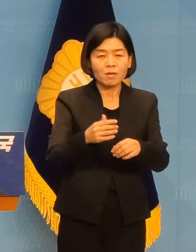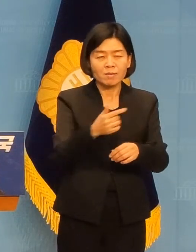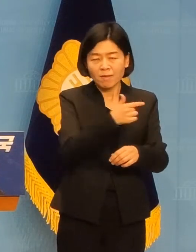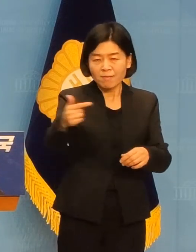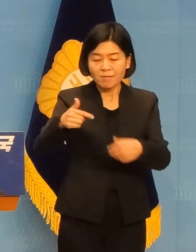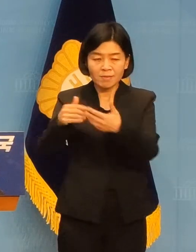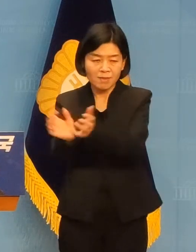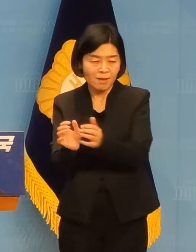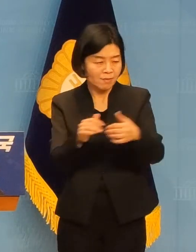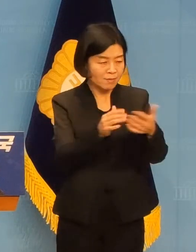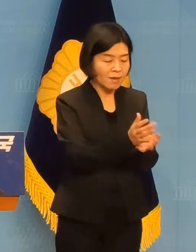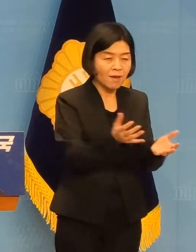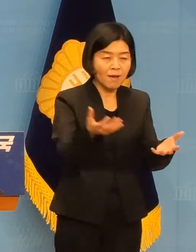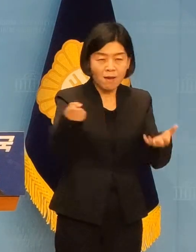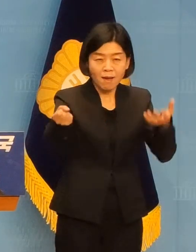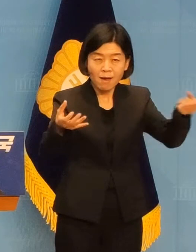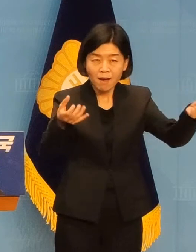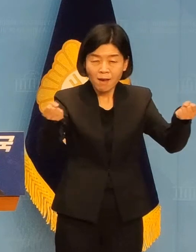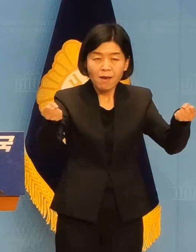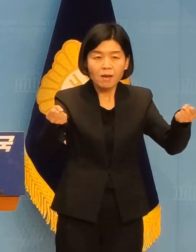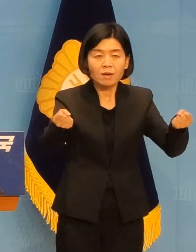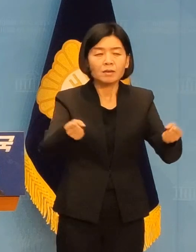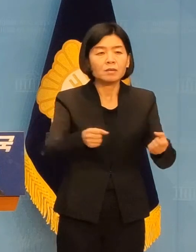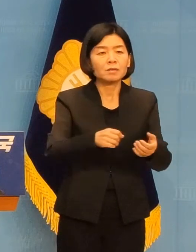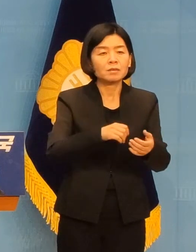양당이 전체 당선자의